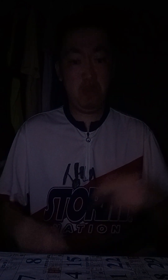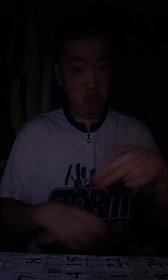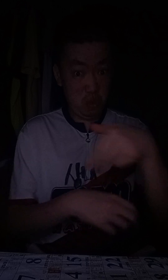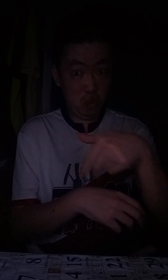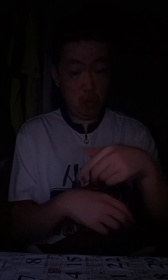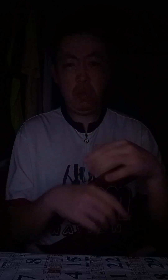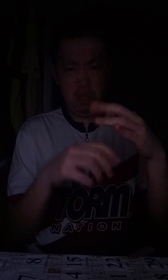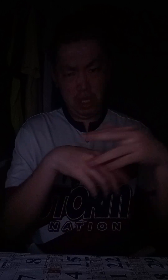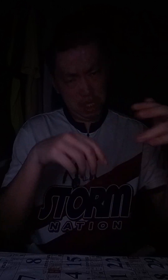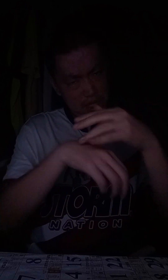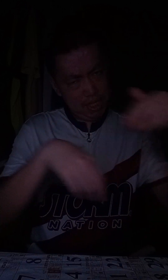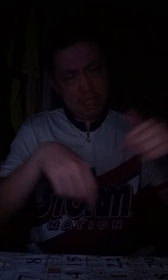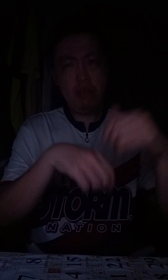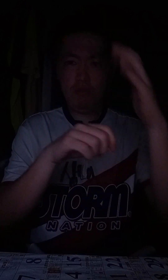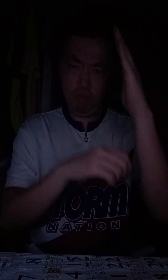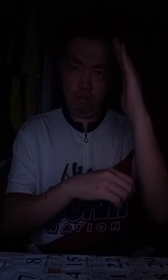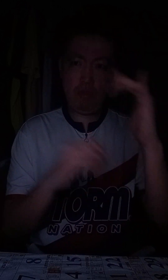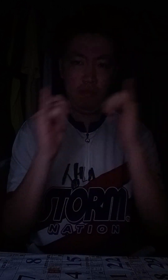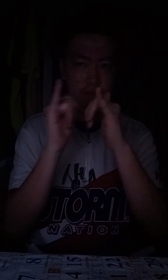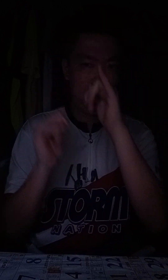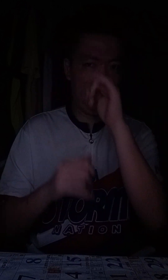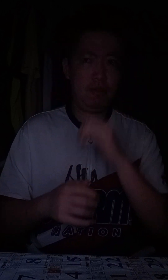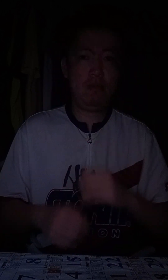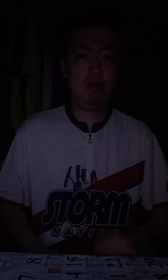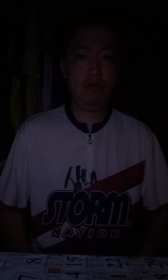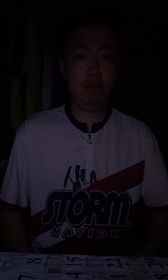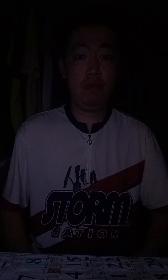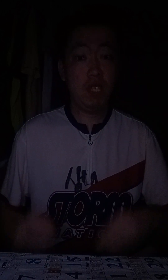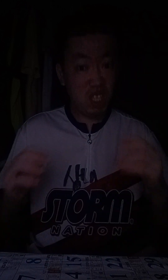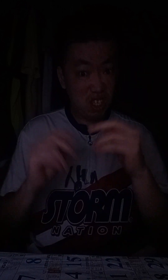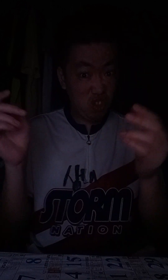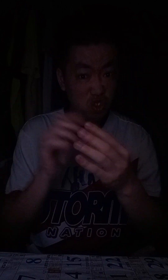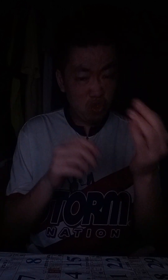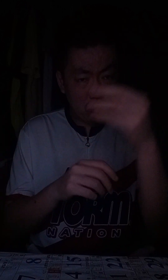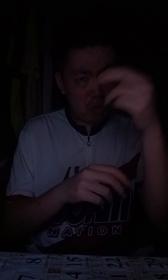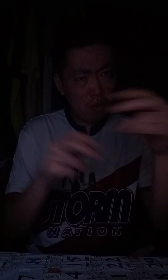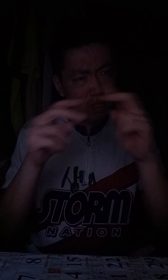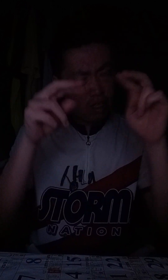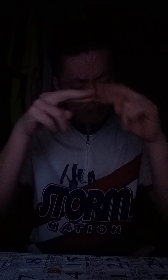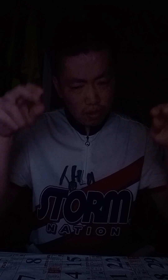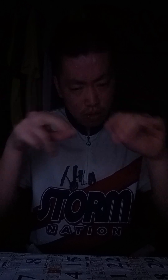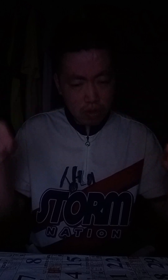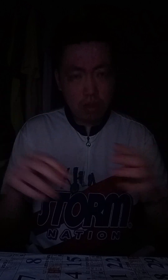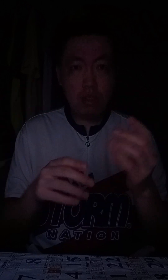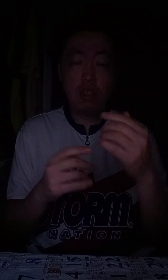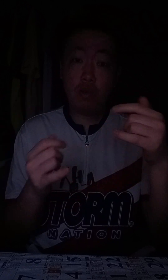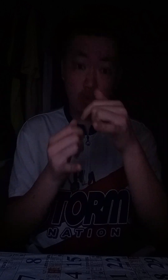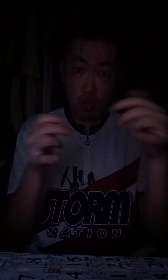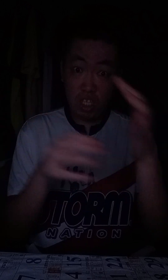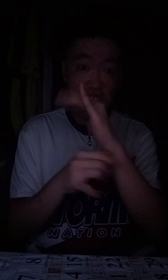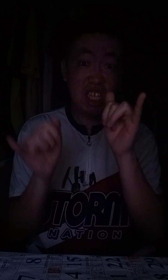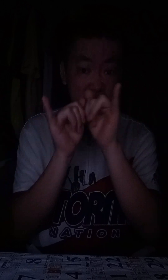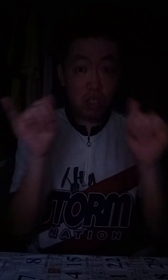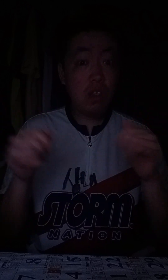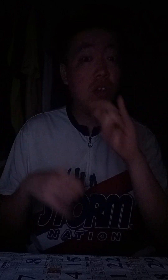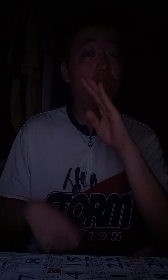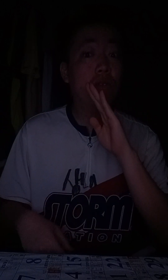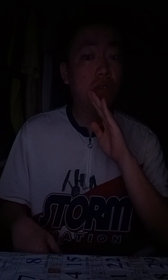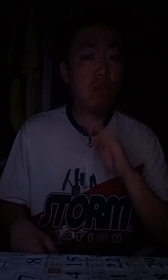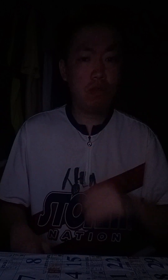통근버스가 승합차를 추돌한 채 멈춰서 있습니다. 차량 앞 유리창은 산산조각이 났습니다. 혹시 안에 사람 있나요?